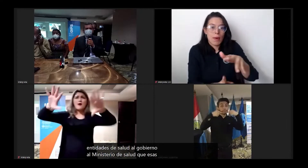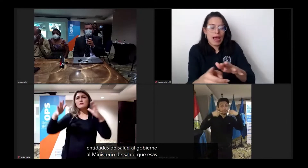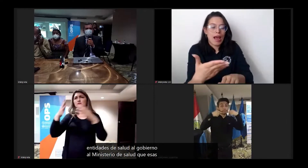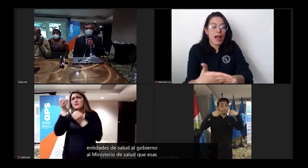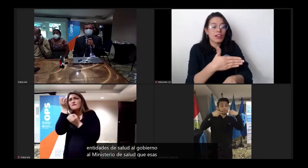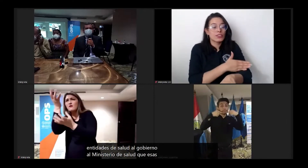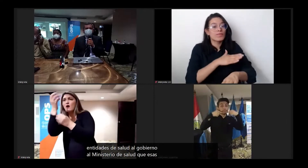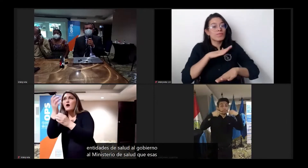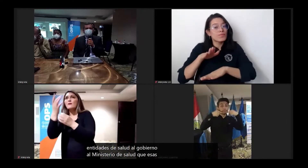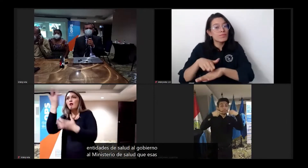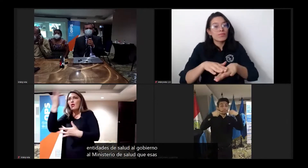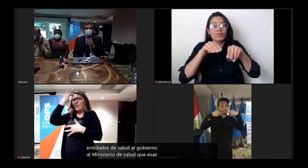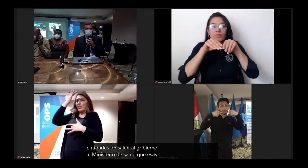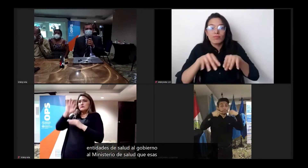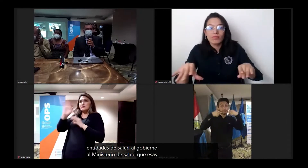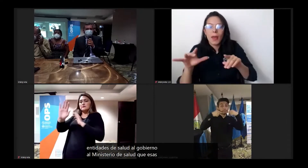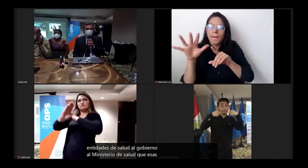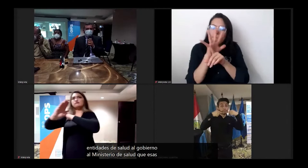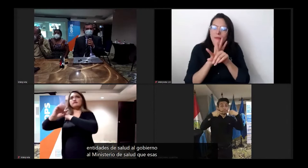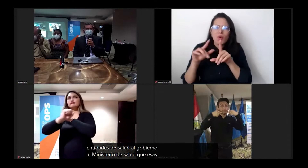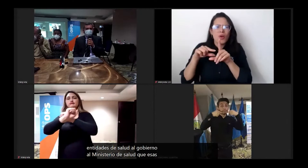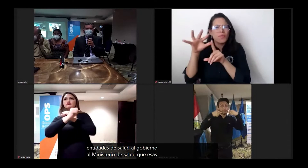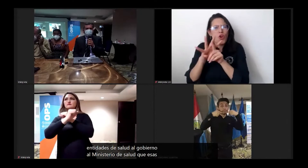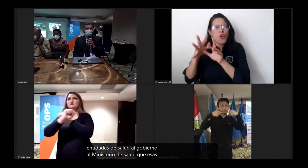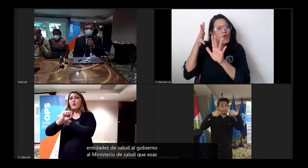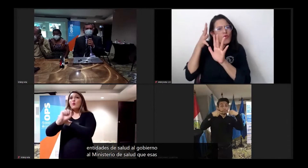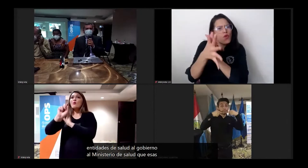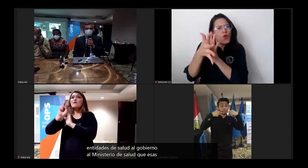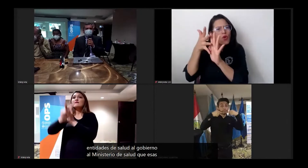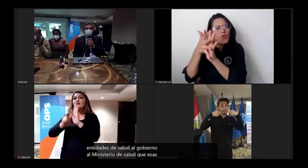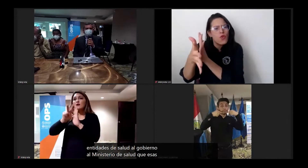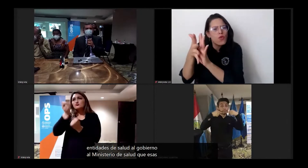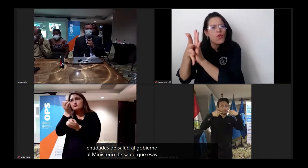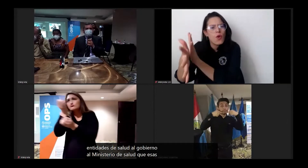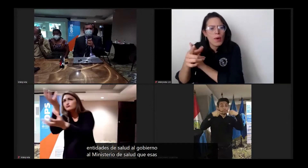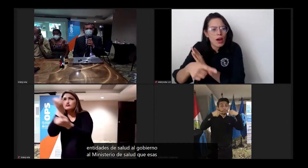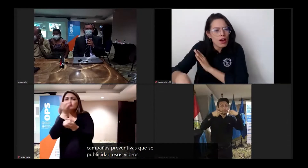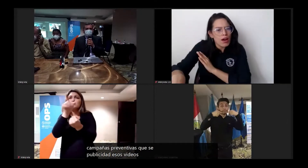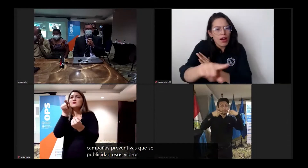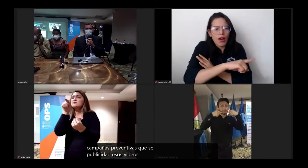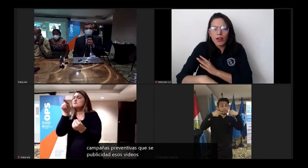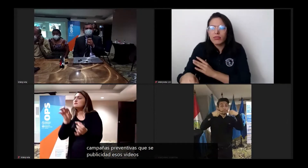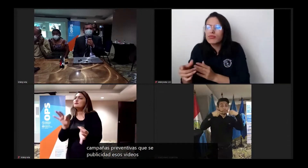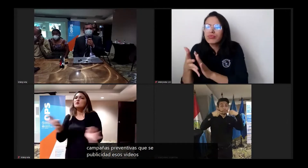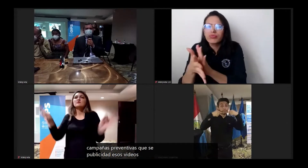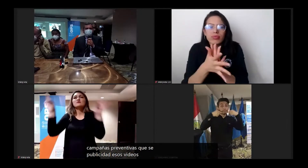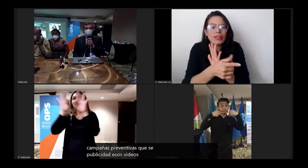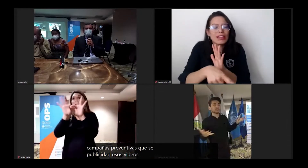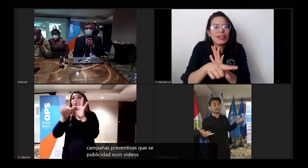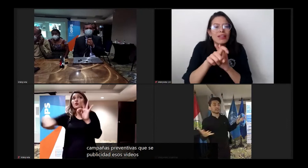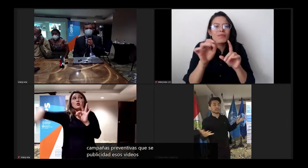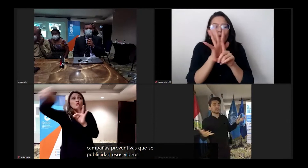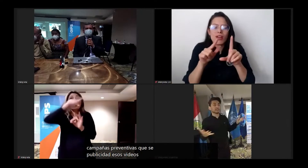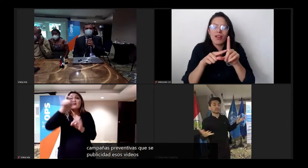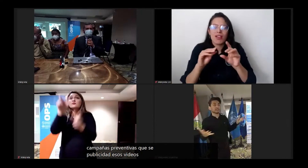publicidad, esos videos comunicativos que realizan, que sea un video entendible, un video